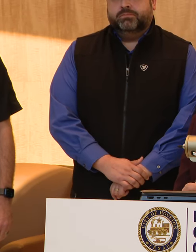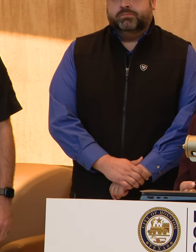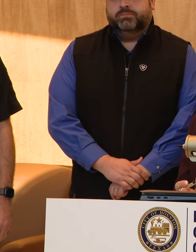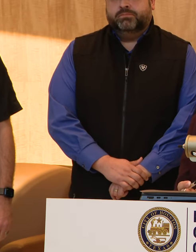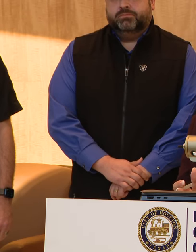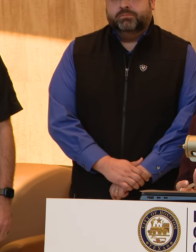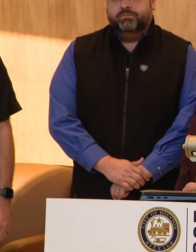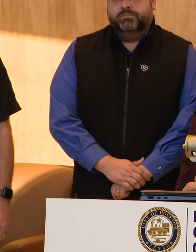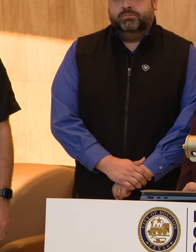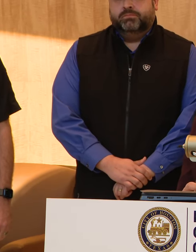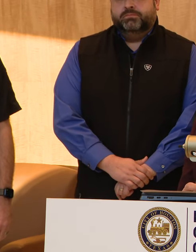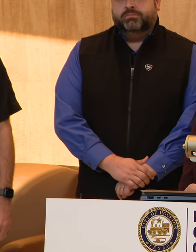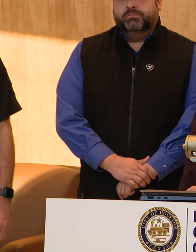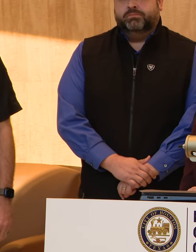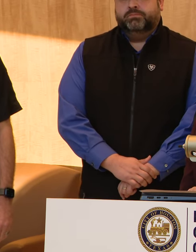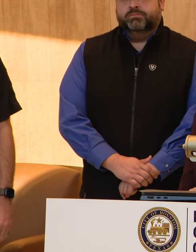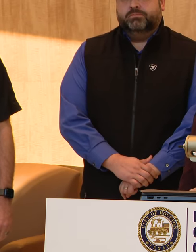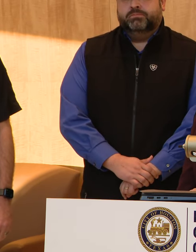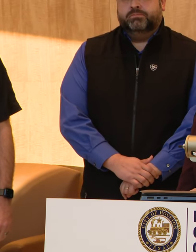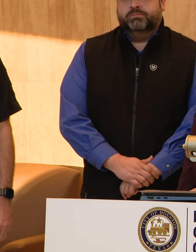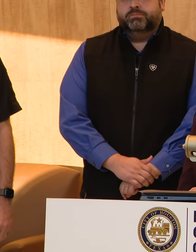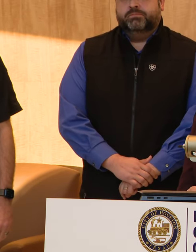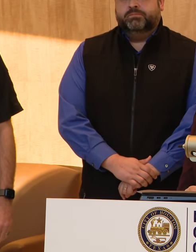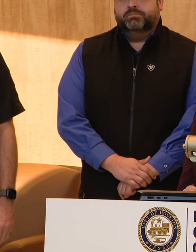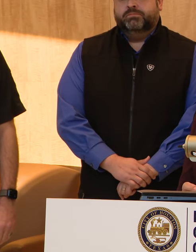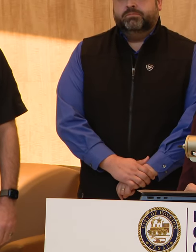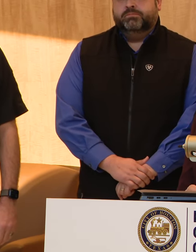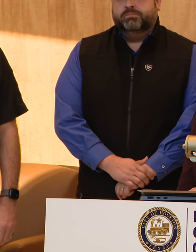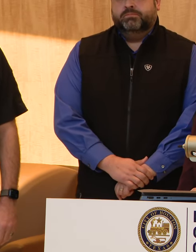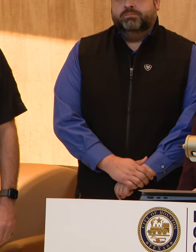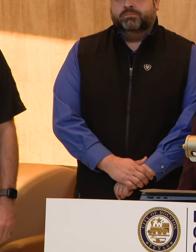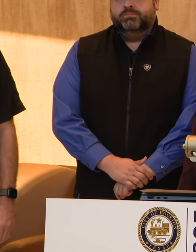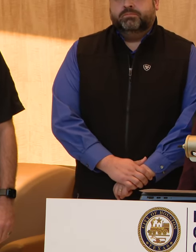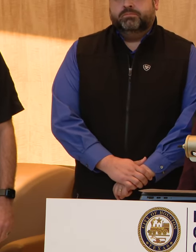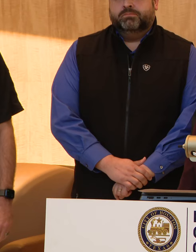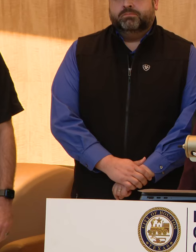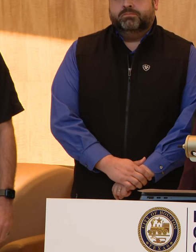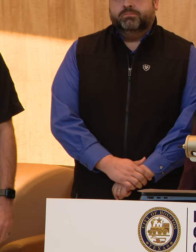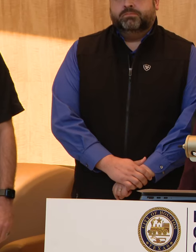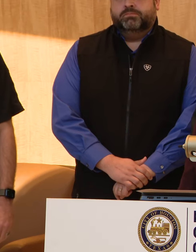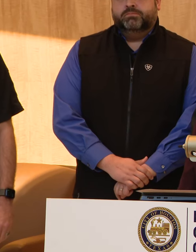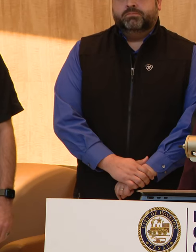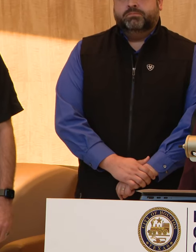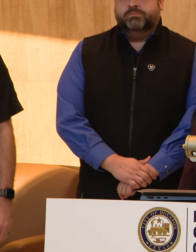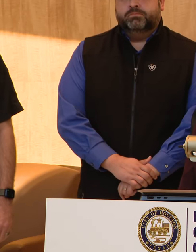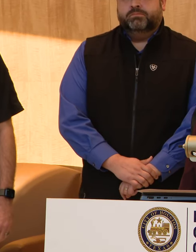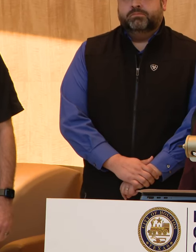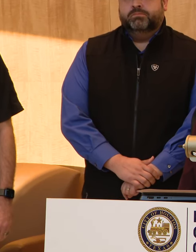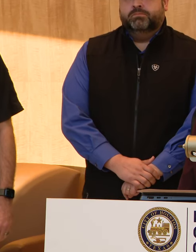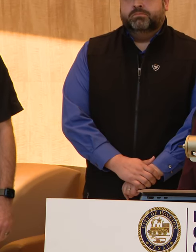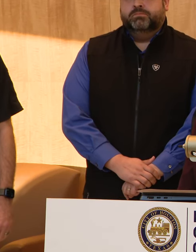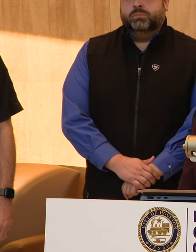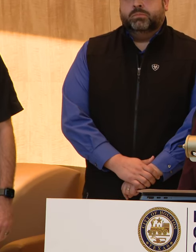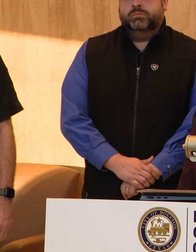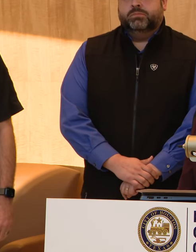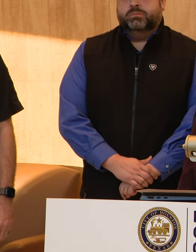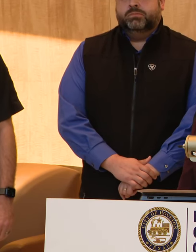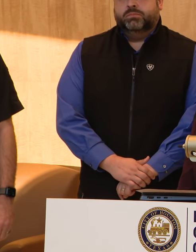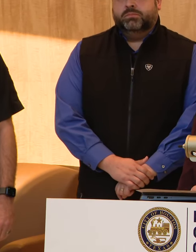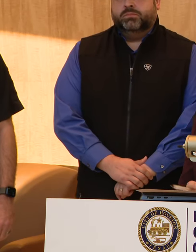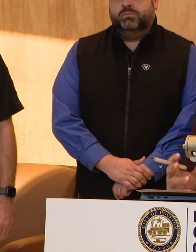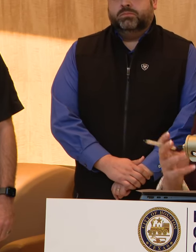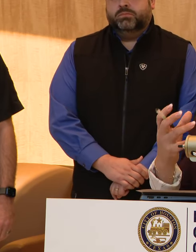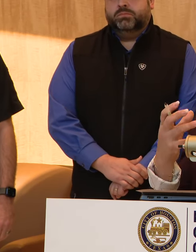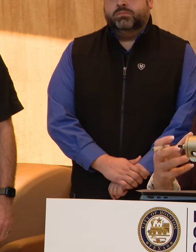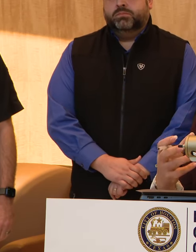partir de las 10 de la mañana aproximadamente. Nuevamente, por su seguridad y la de los demás, no salgan en sus vehículos, cuiden sus